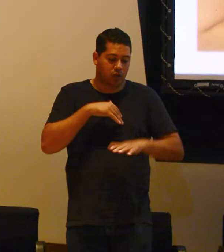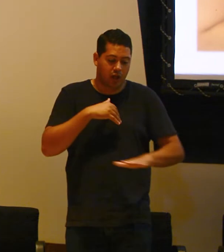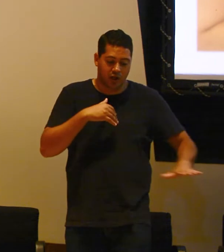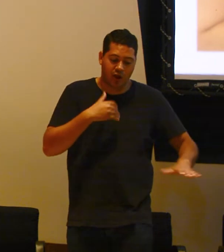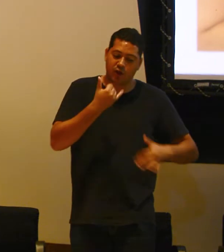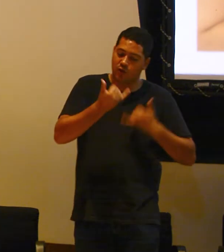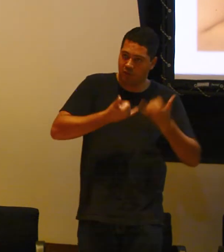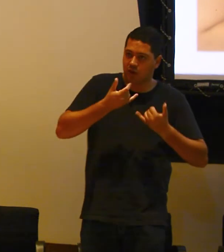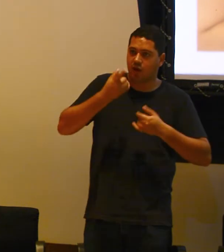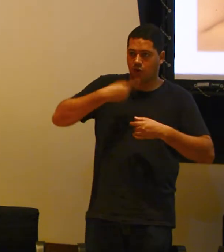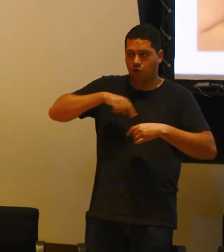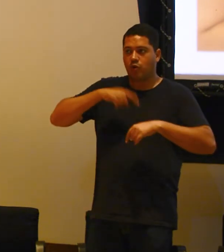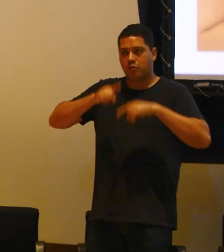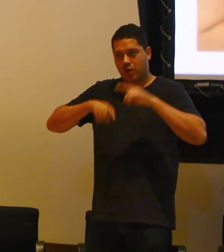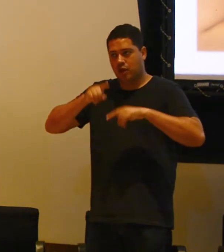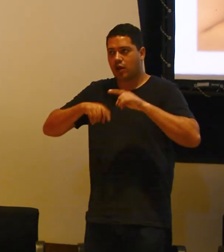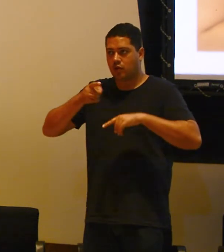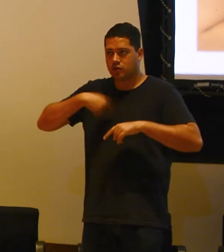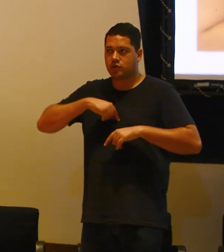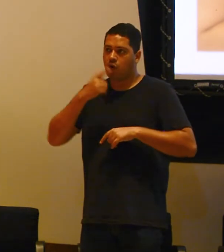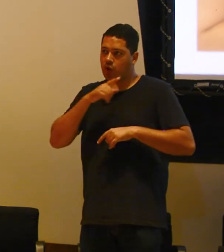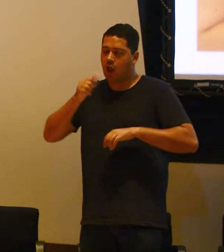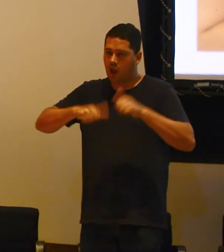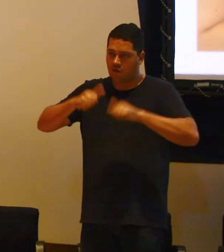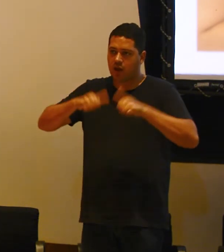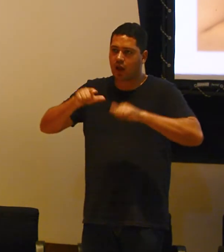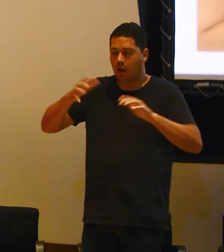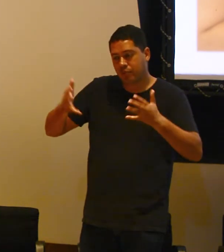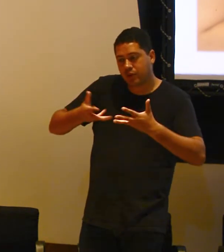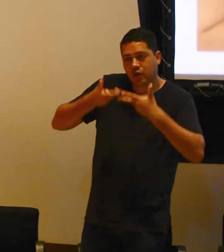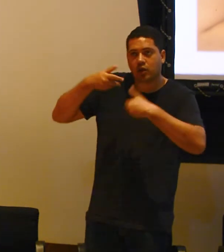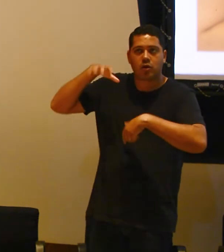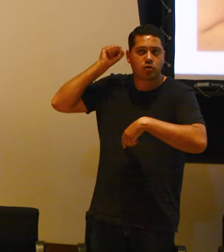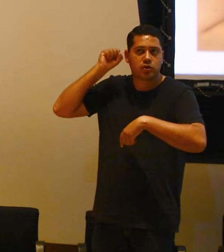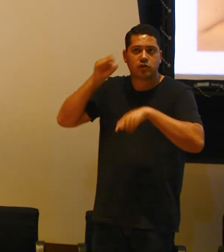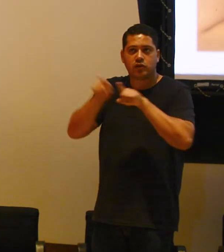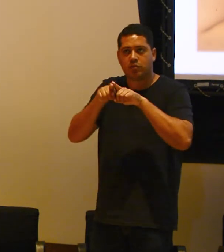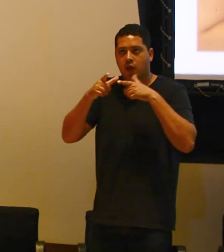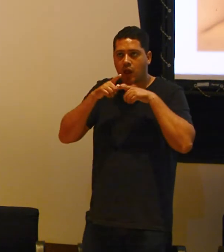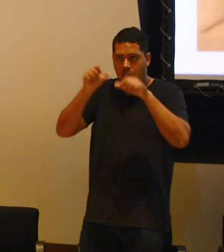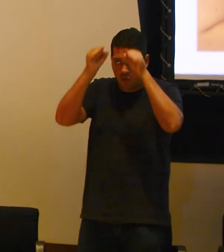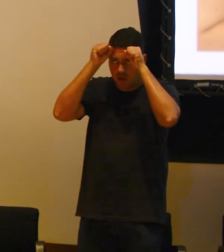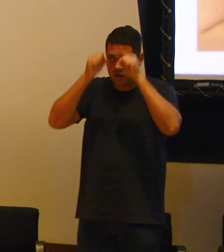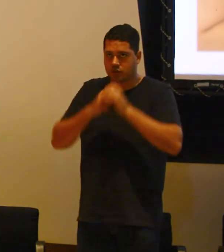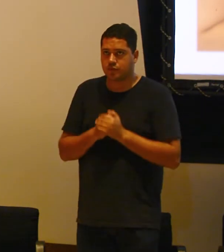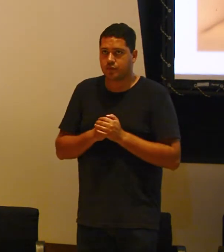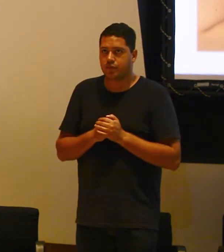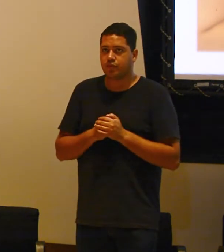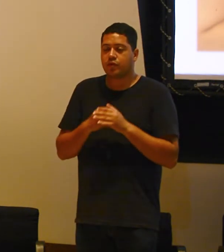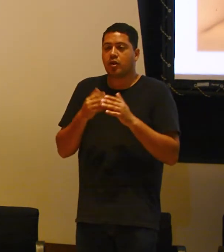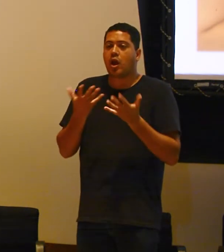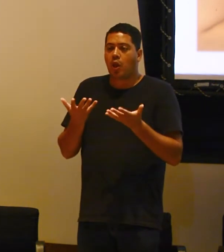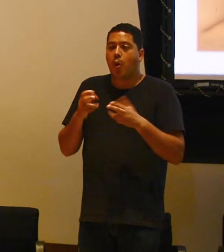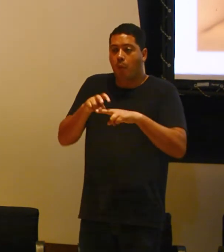são os nossos materiais para a gente conseguir estar avaliando essas habilidades auditivas e da linguagem. Então, é por isso que